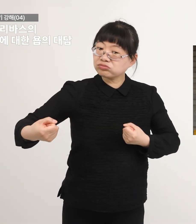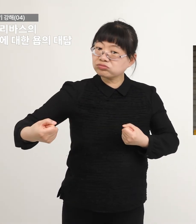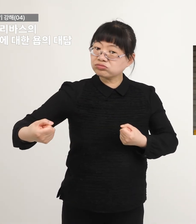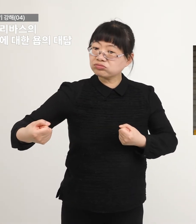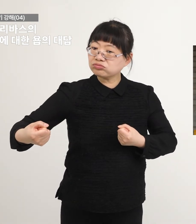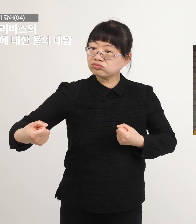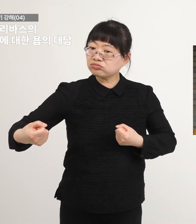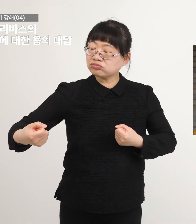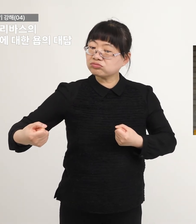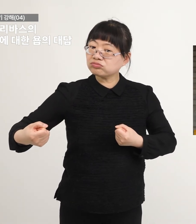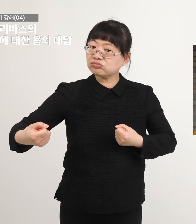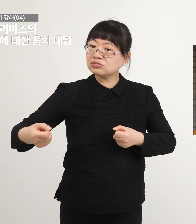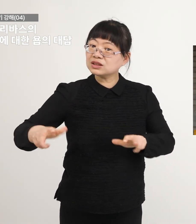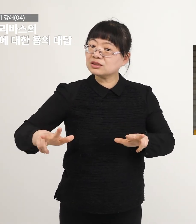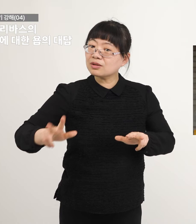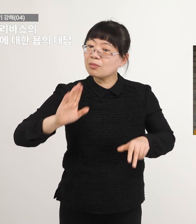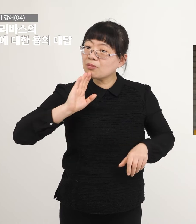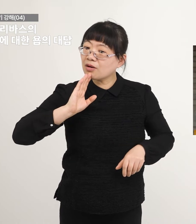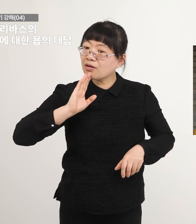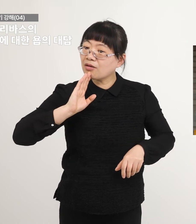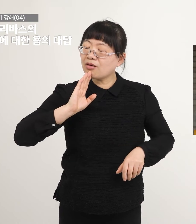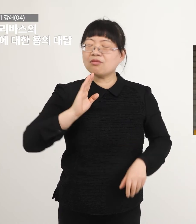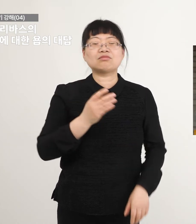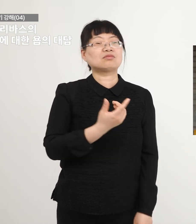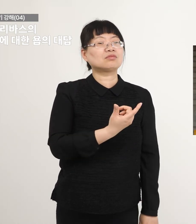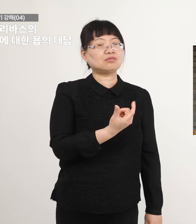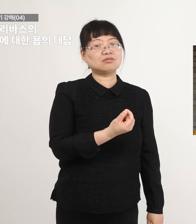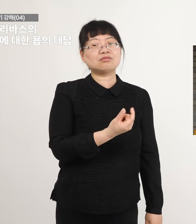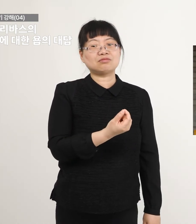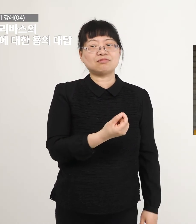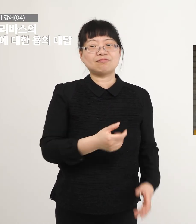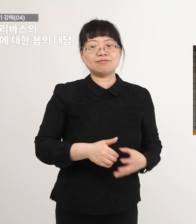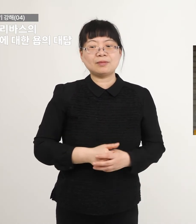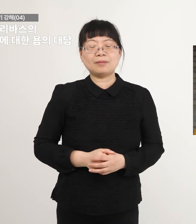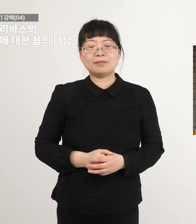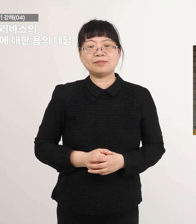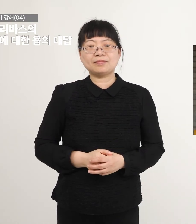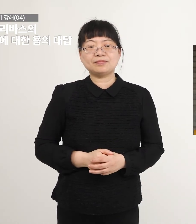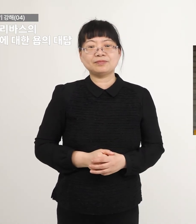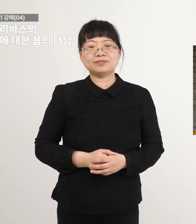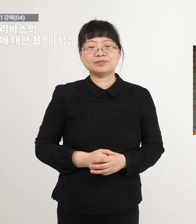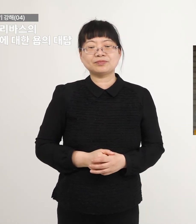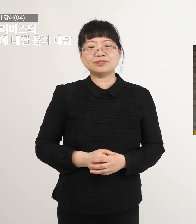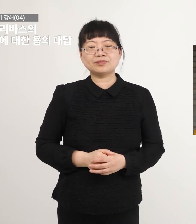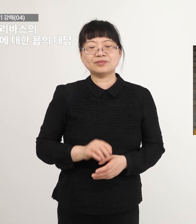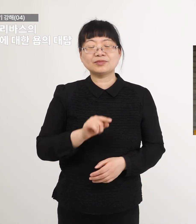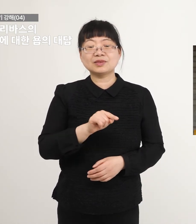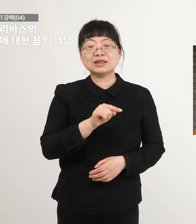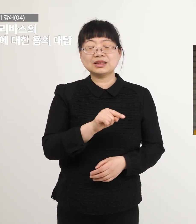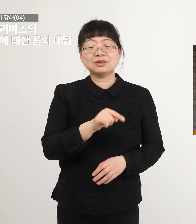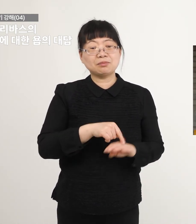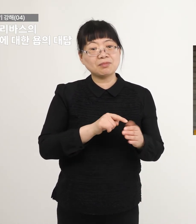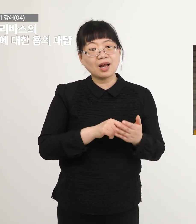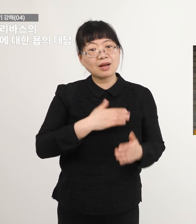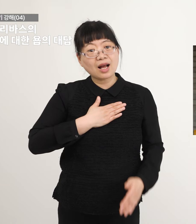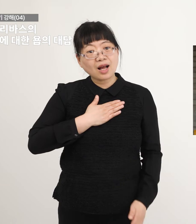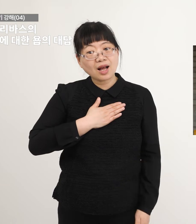뜻이에요. 정말 그럴 수 있거든요. 이게 얼마나 교묘한 심리인지